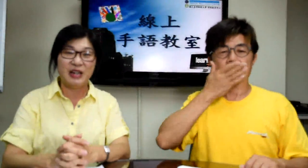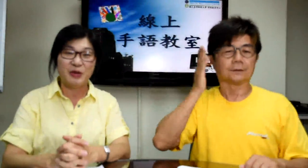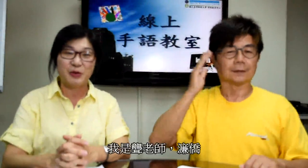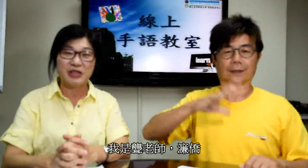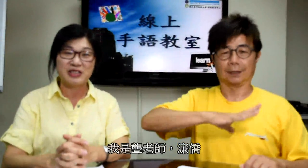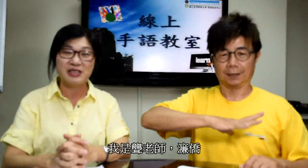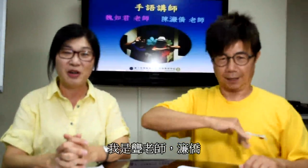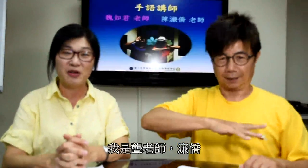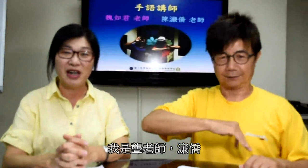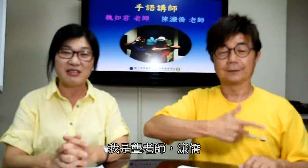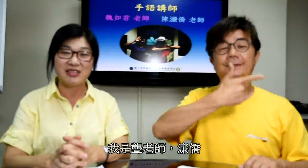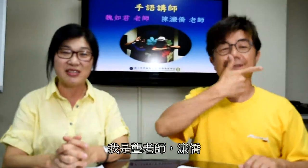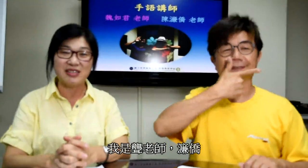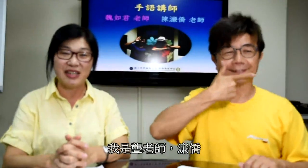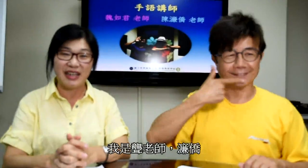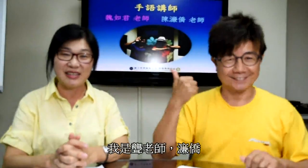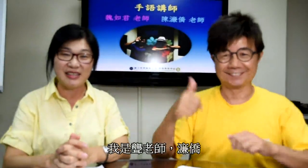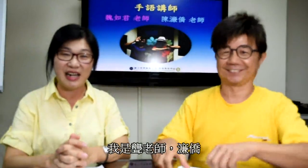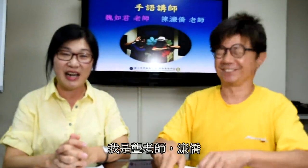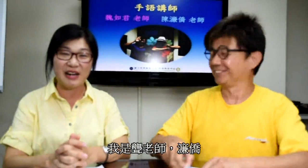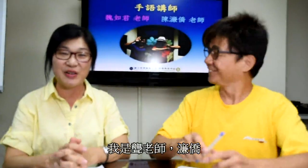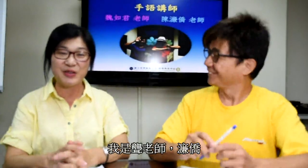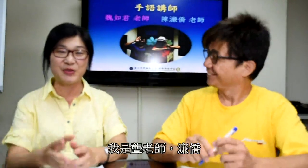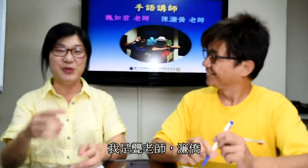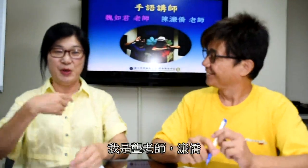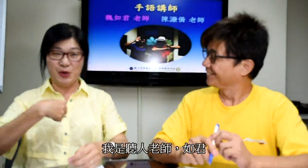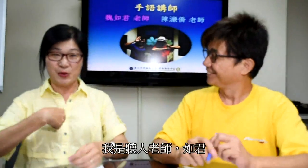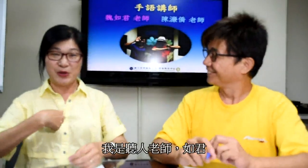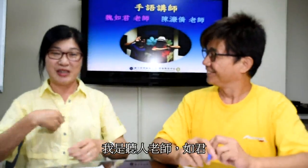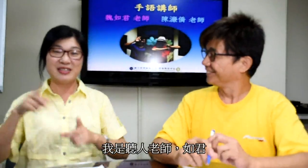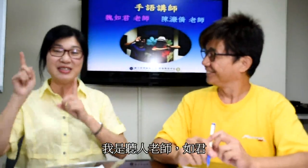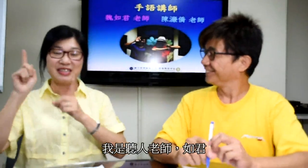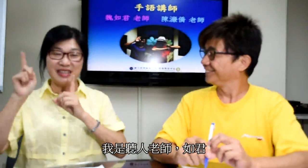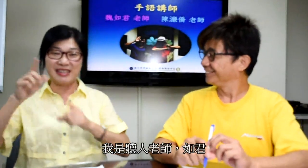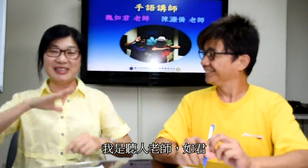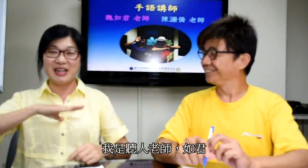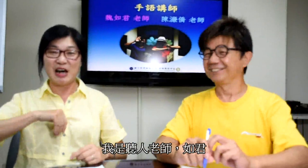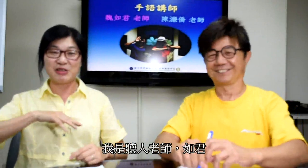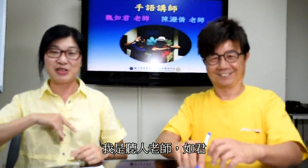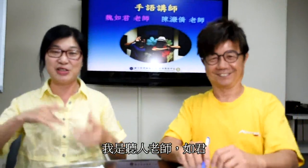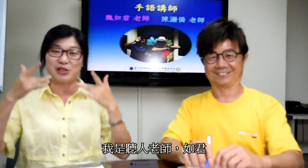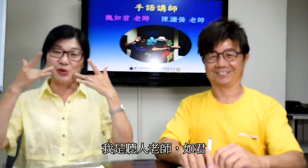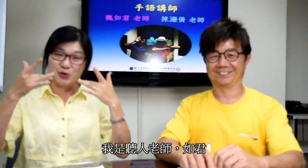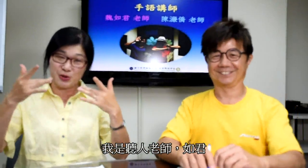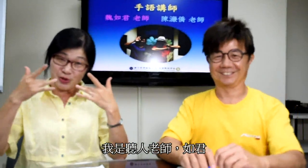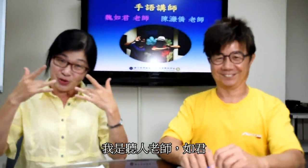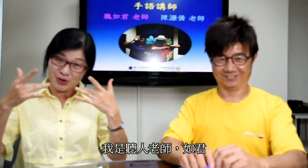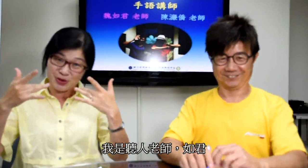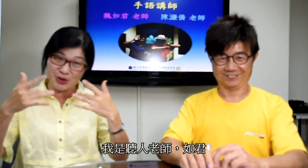我是龙老师连桥，我是听人老师如